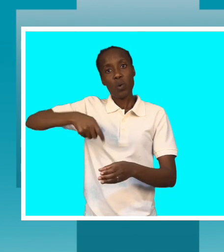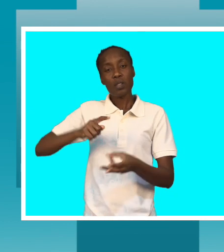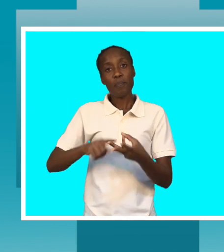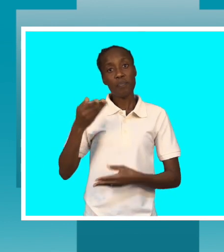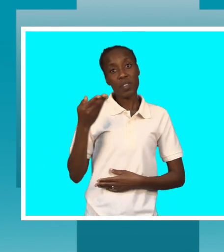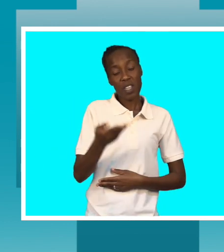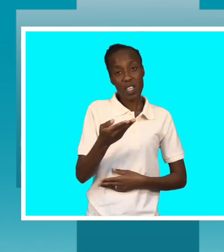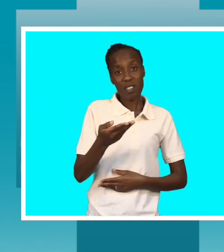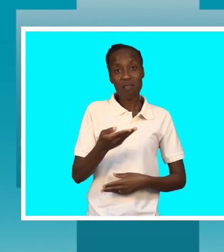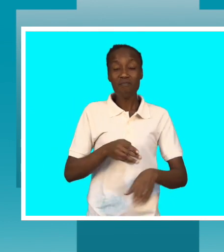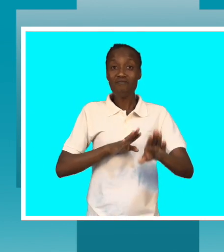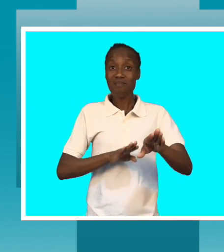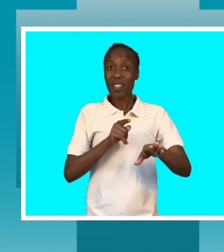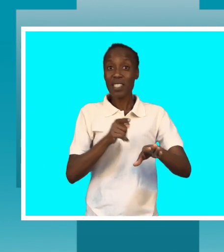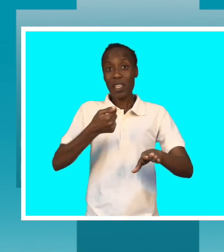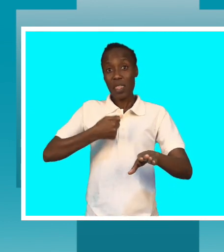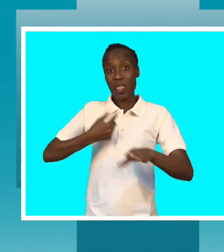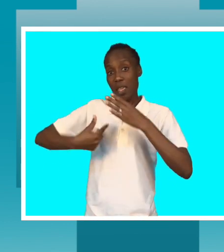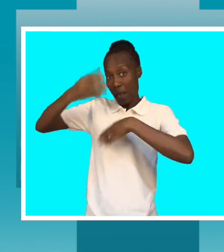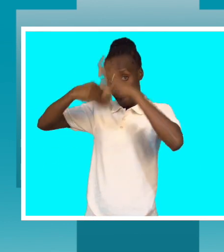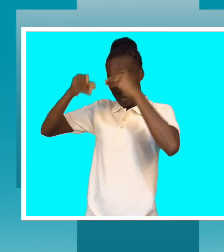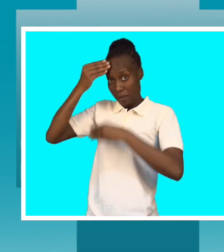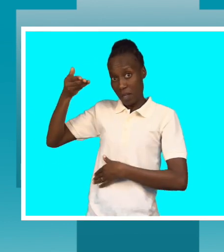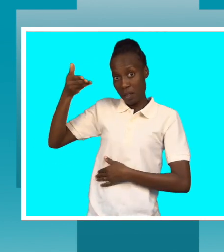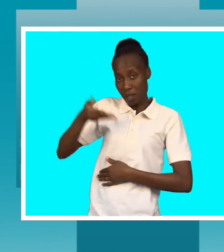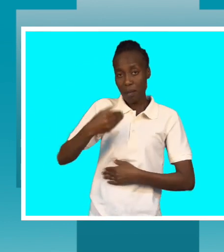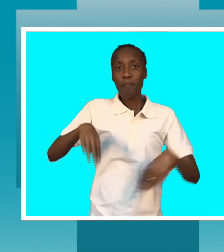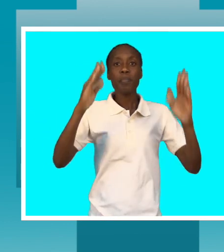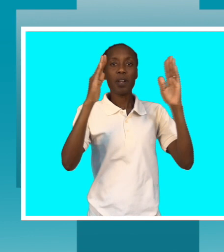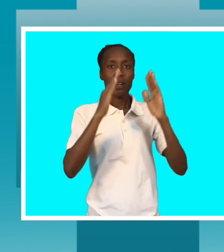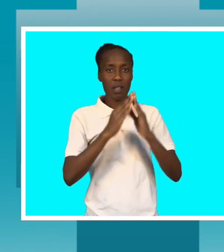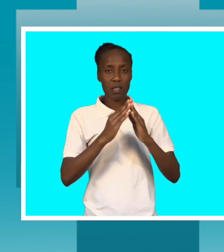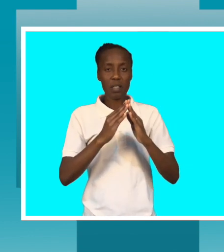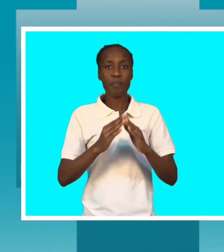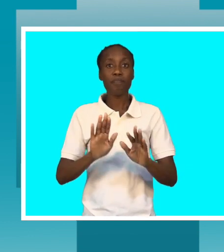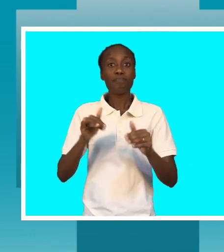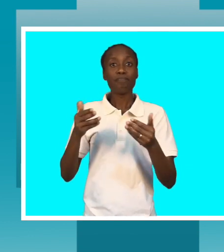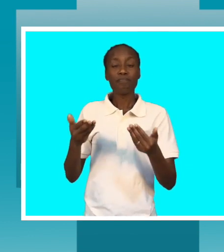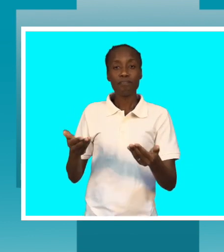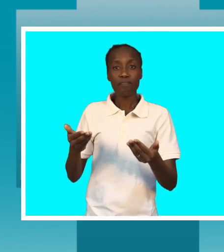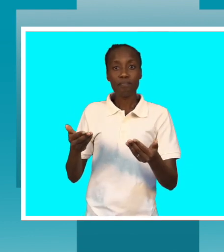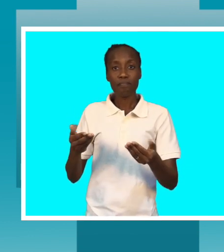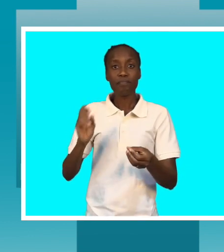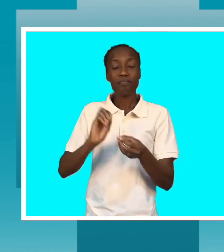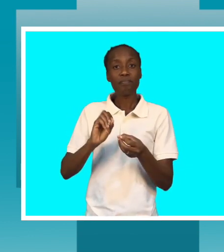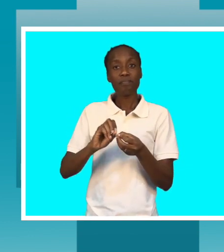para aprender mesmo, e aqui mesmo em casa. Energia, hoje chau